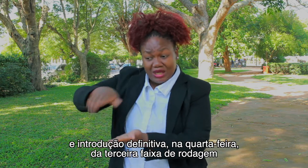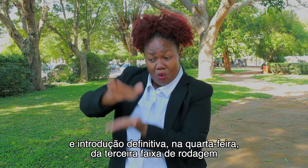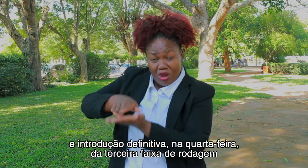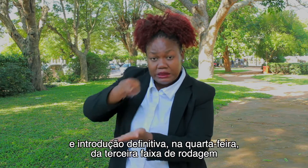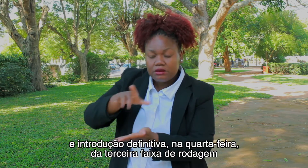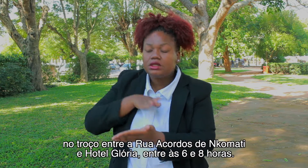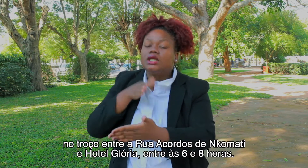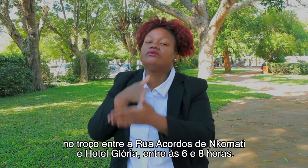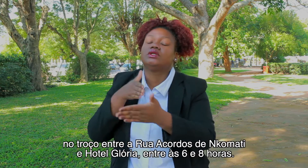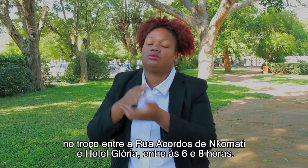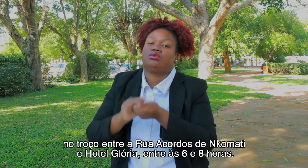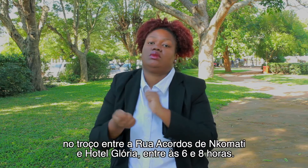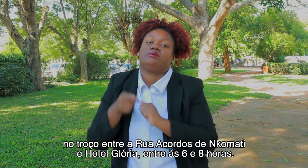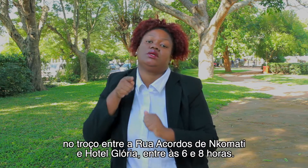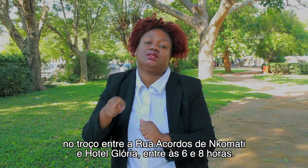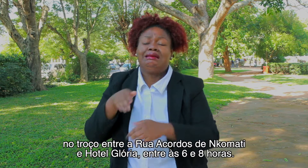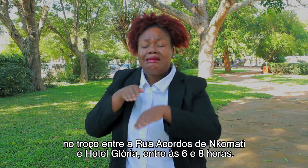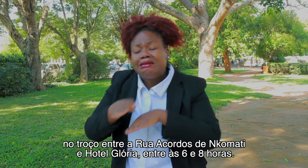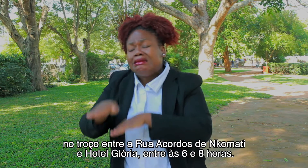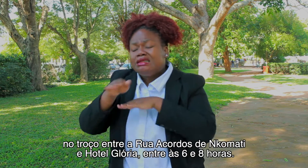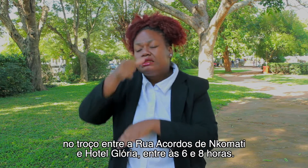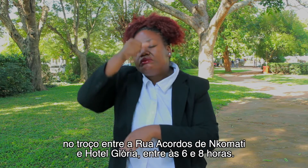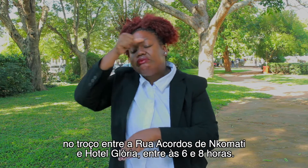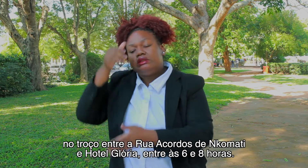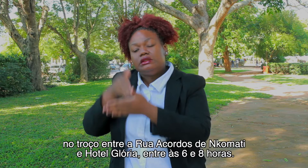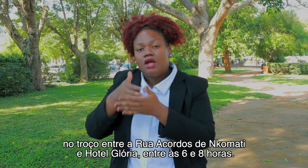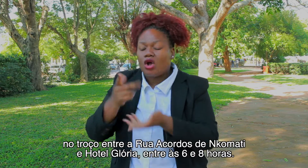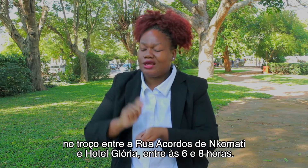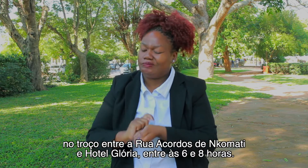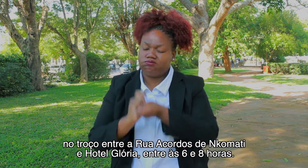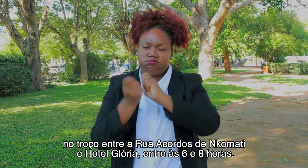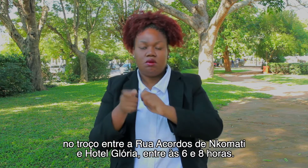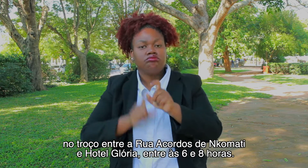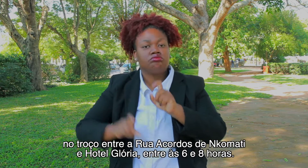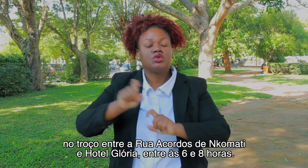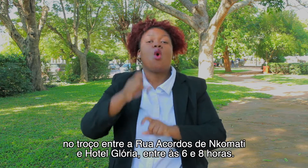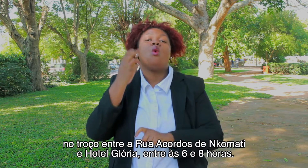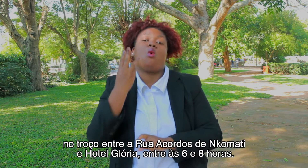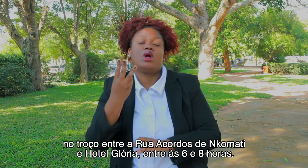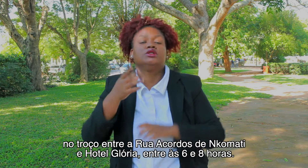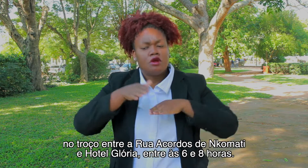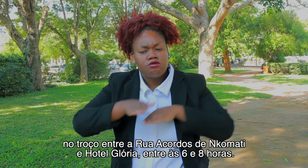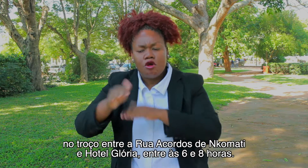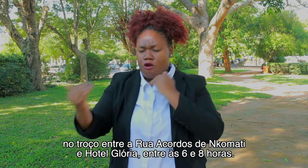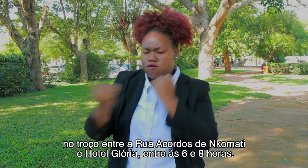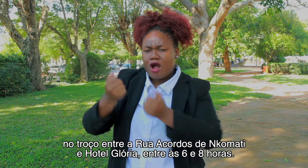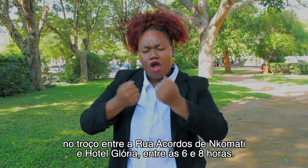de rodagem no troço entre as ruas Acordes de Incomate e o Hotel Glória, entre as 6 e as 8 horas.